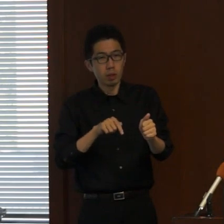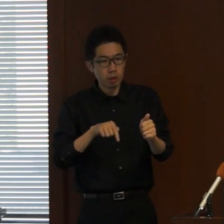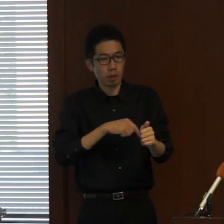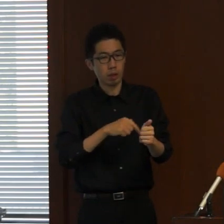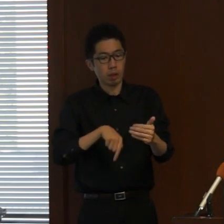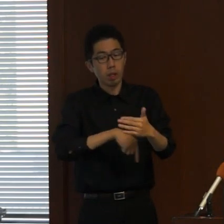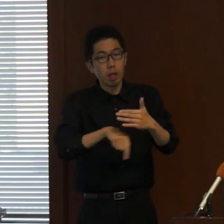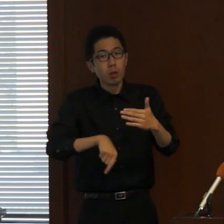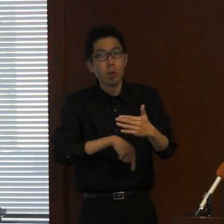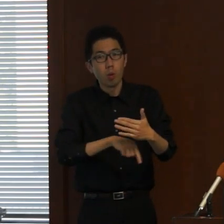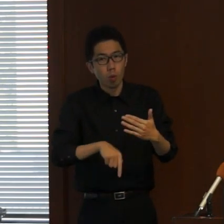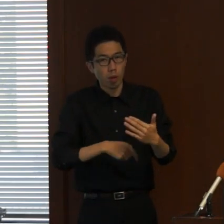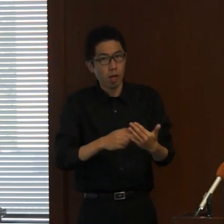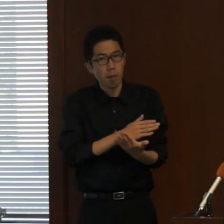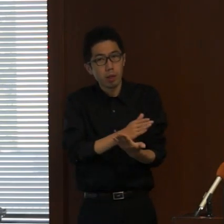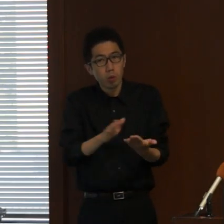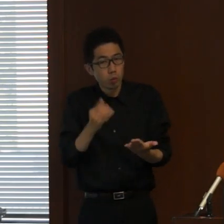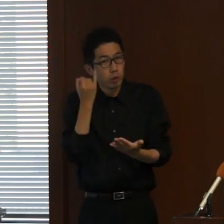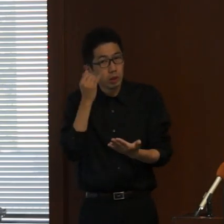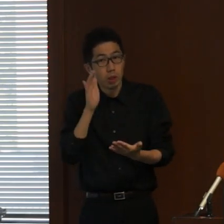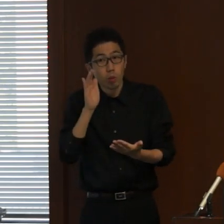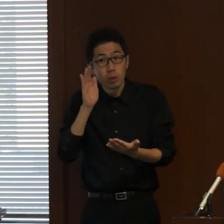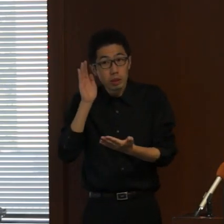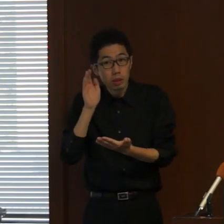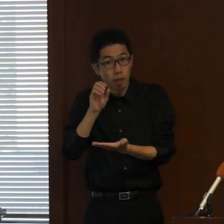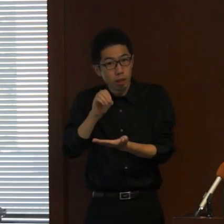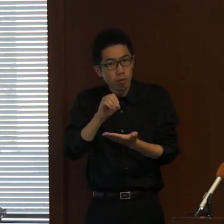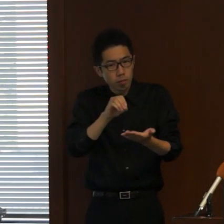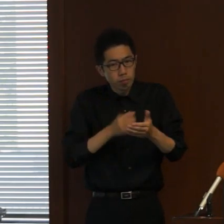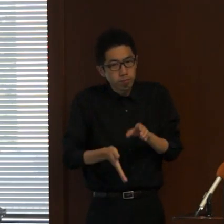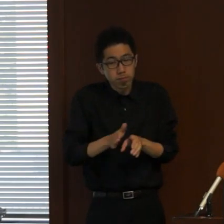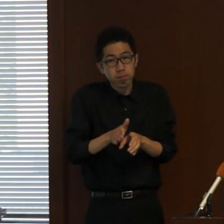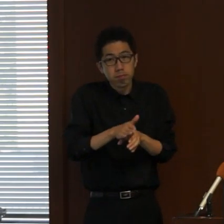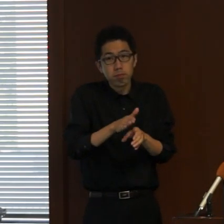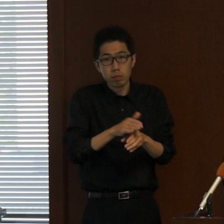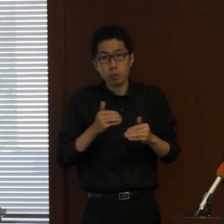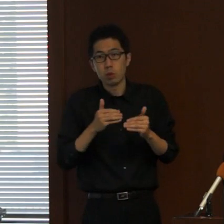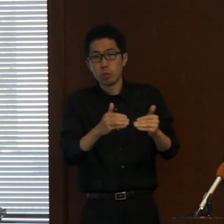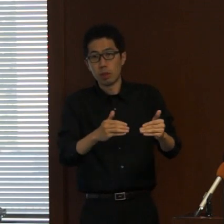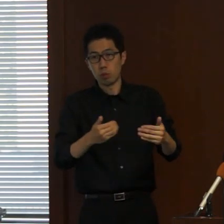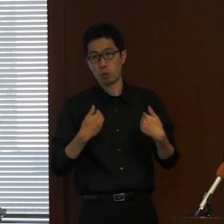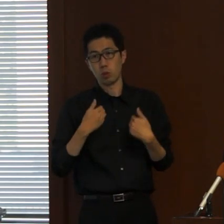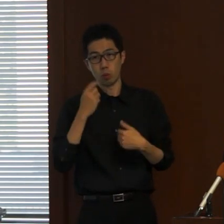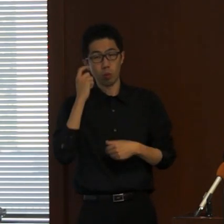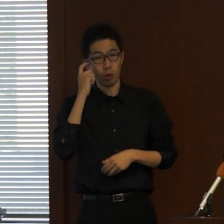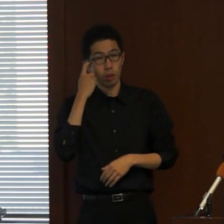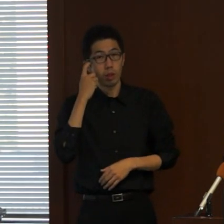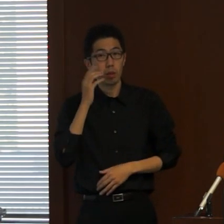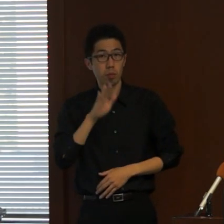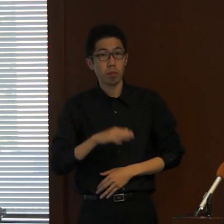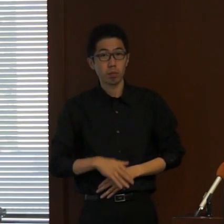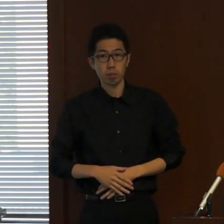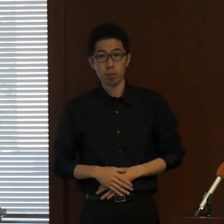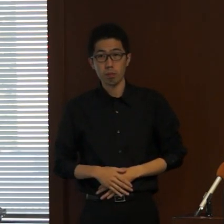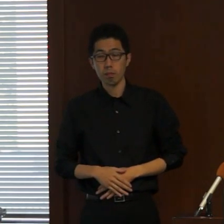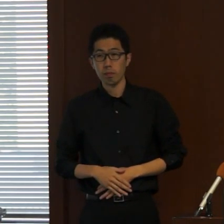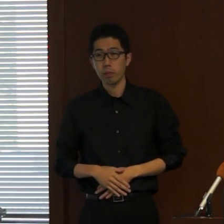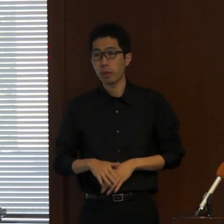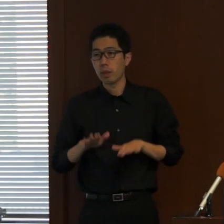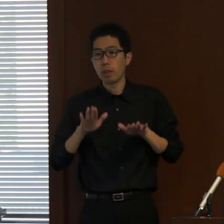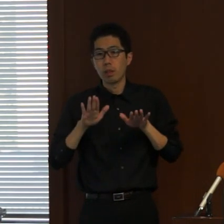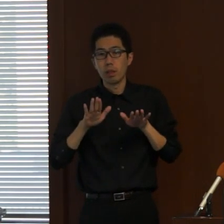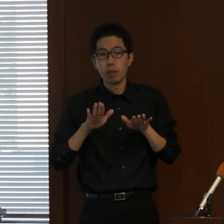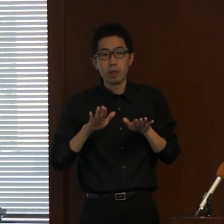見を聞きながら予算を作っていかなければ、あんま時間ないけれどというふうに思います。なかなか今つらいの